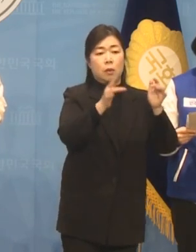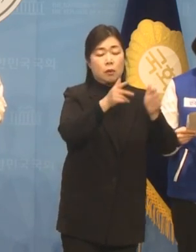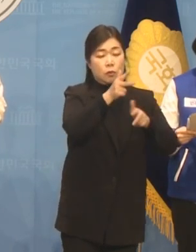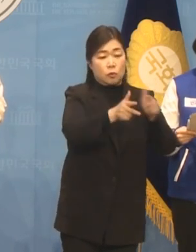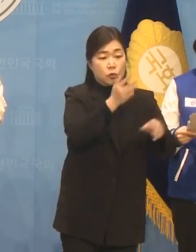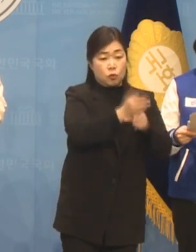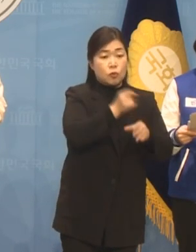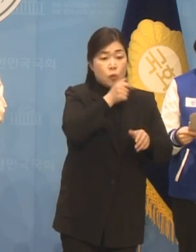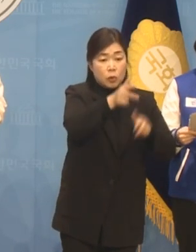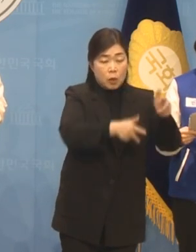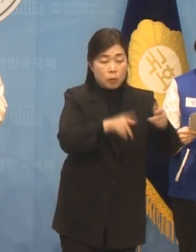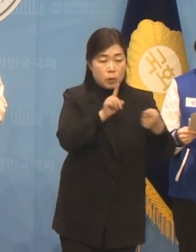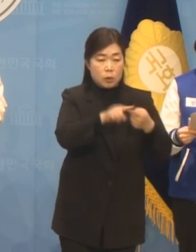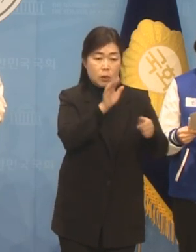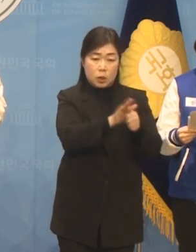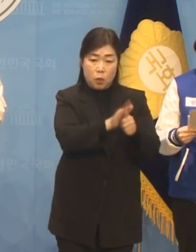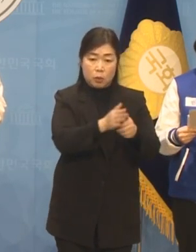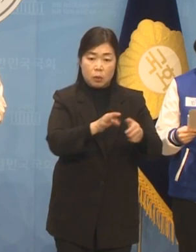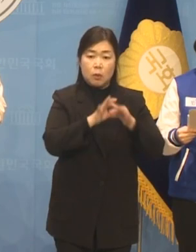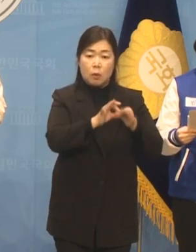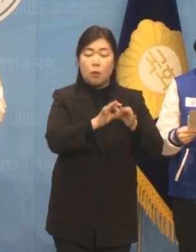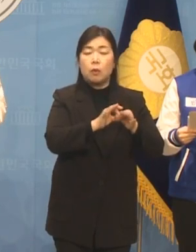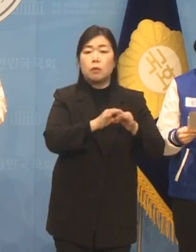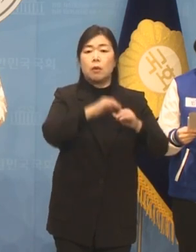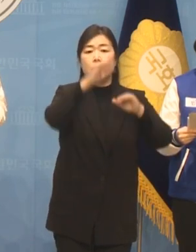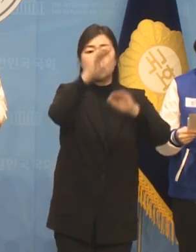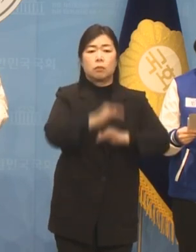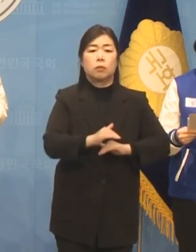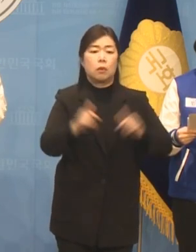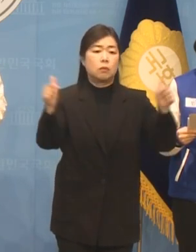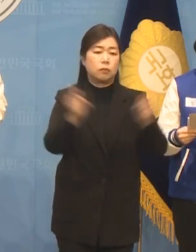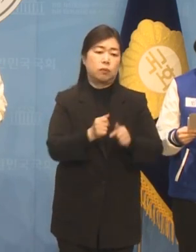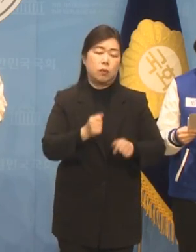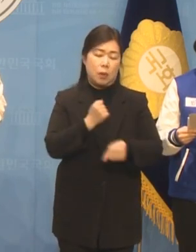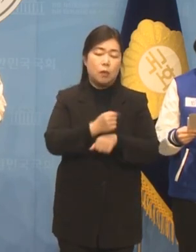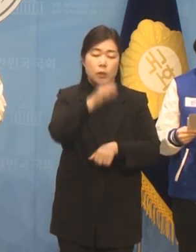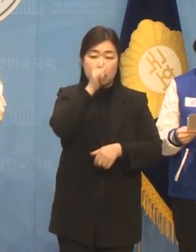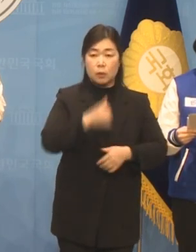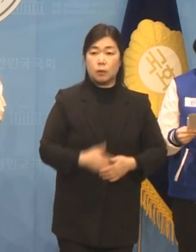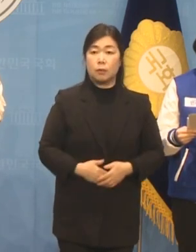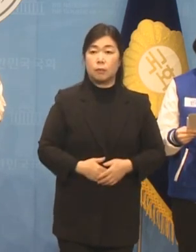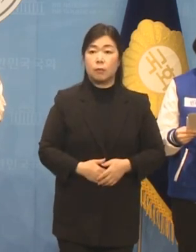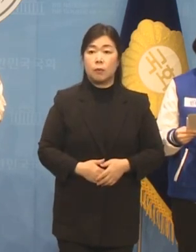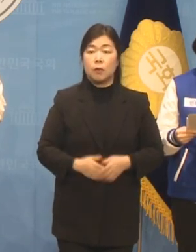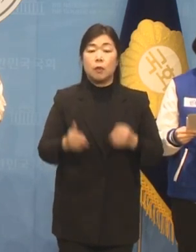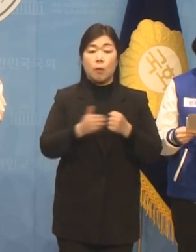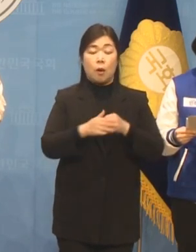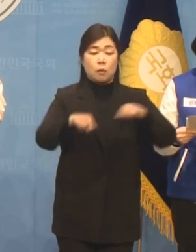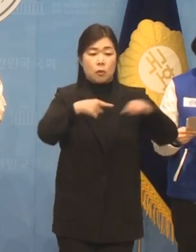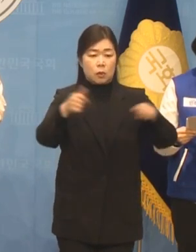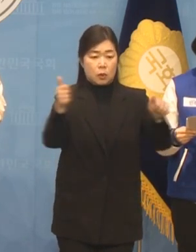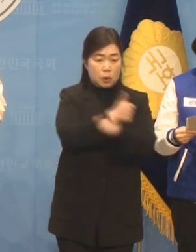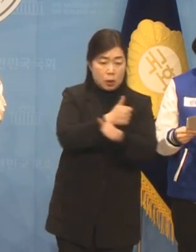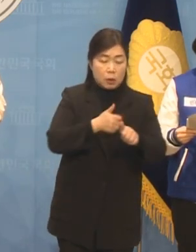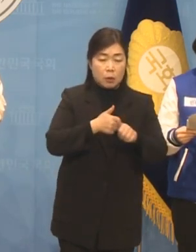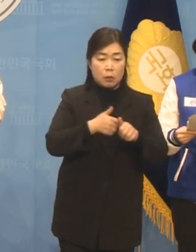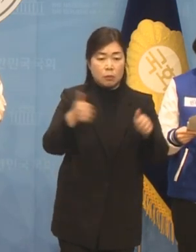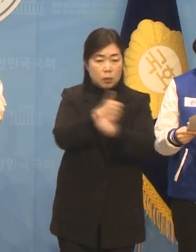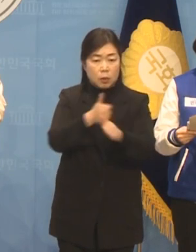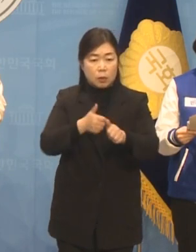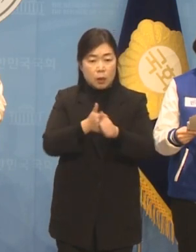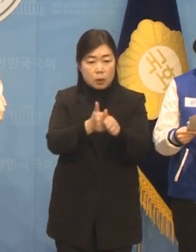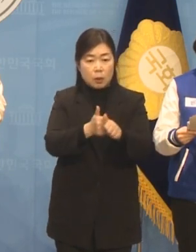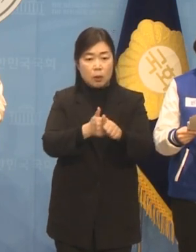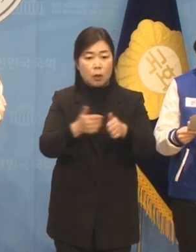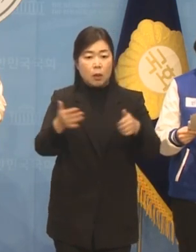거의 정체되고 있는 상황입니다. 그래서 이런 부분들을 해결하기 위해서 그 정권에 따라서 이게 왔다 갔다 하지 않도록